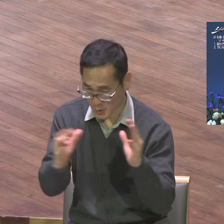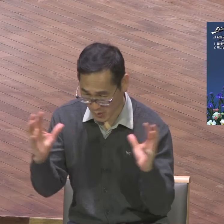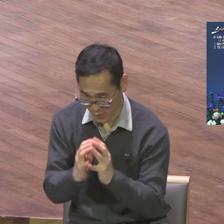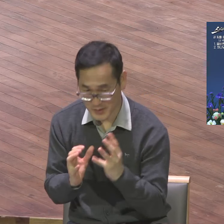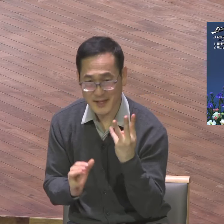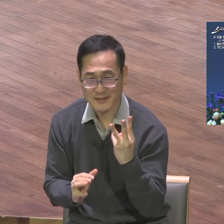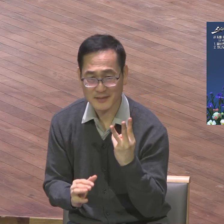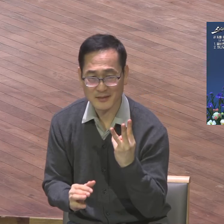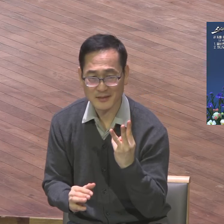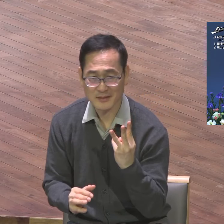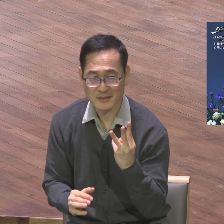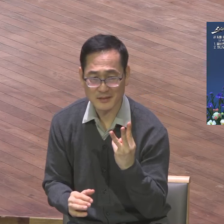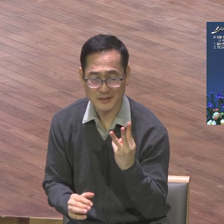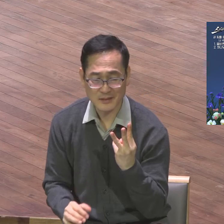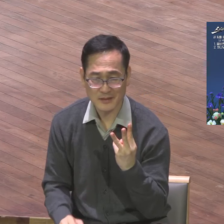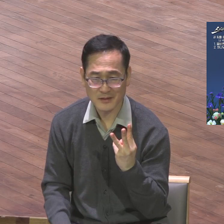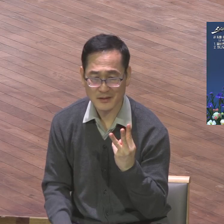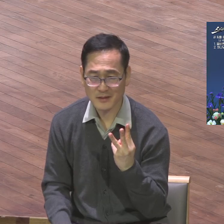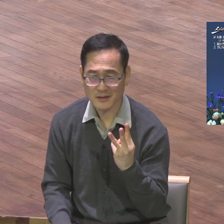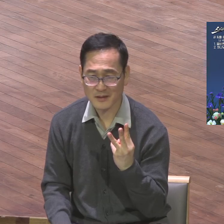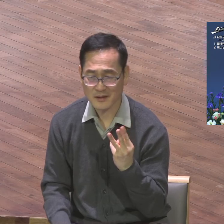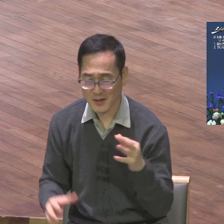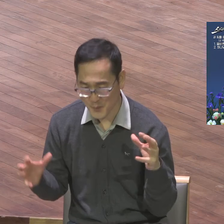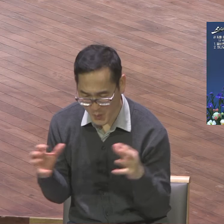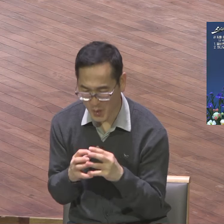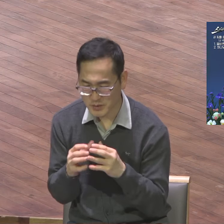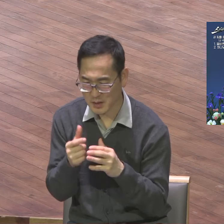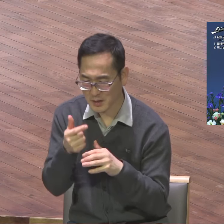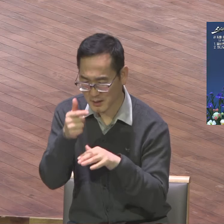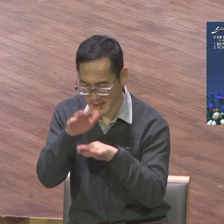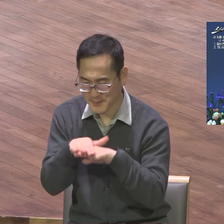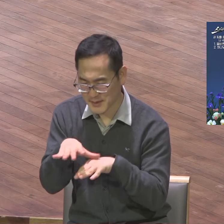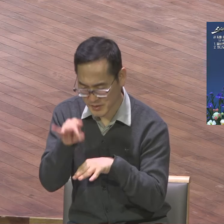얼마나 심지어 지속해서